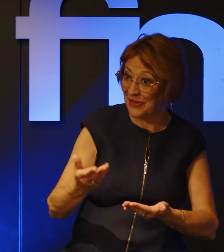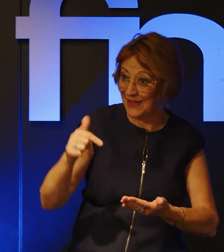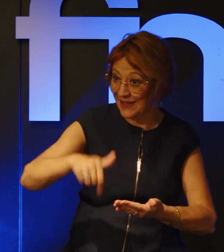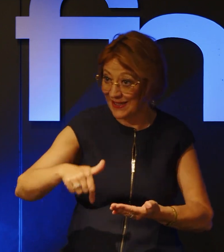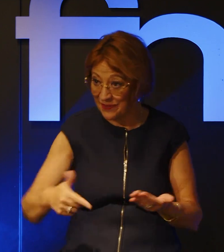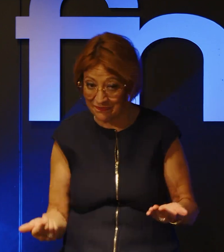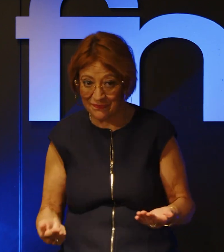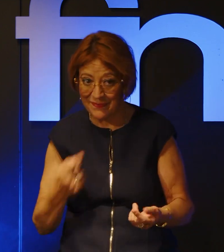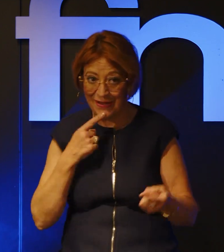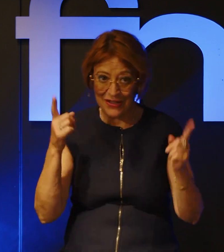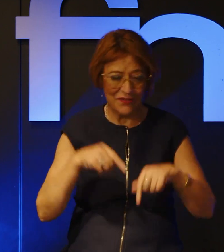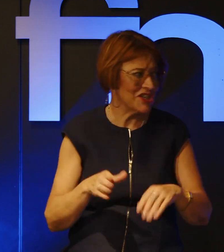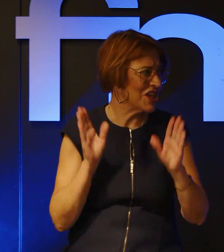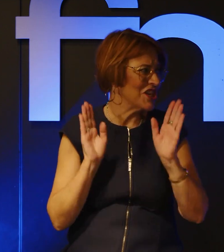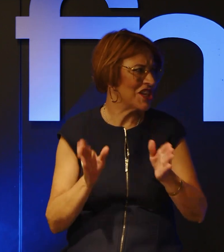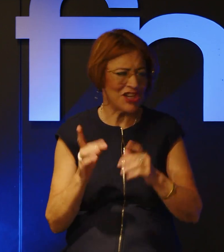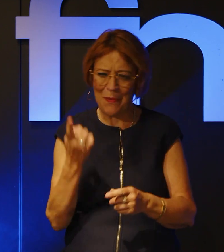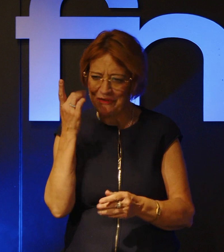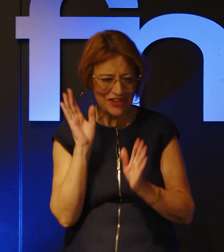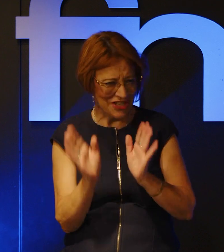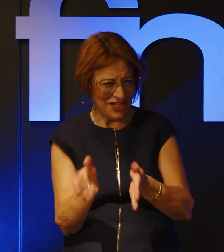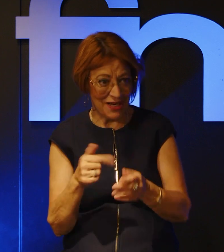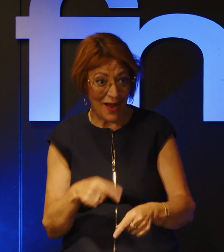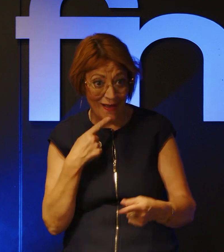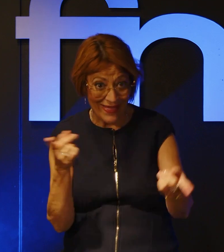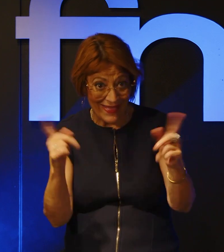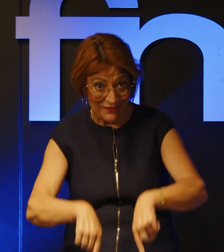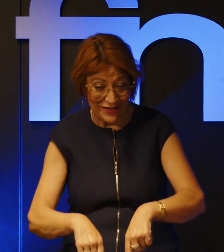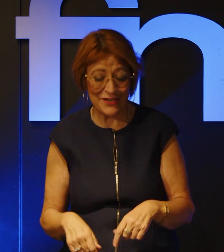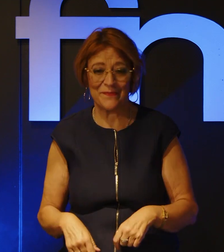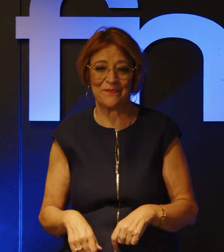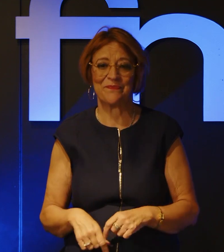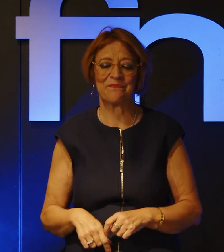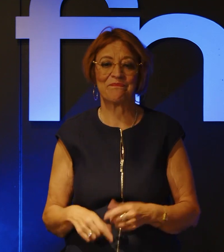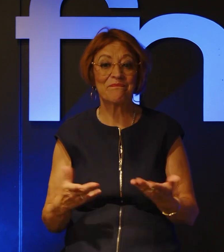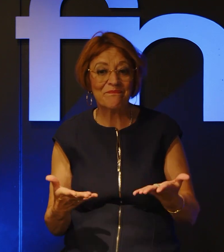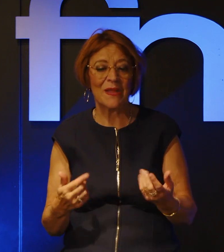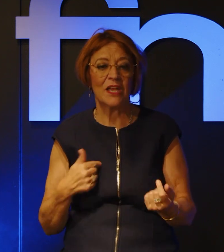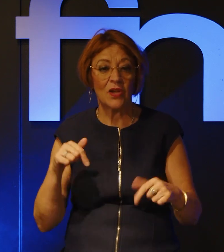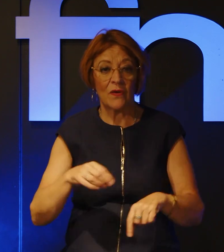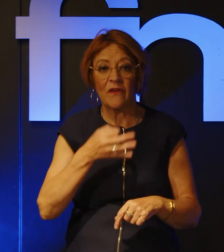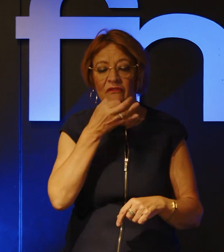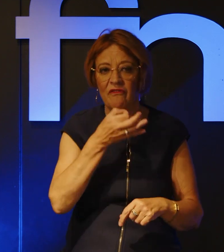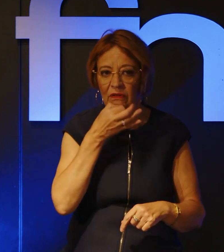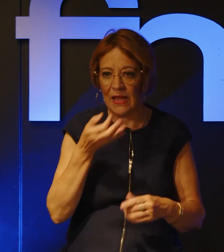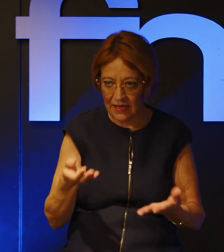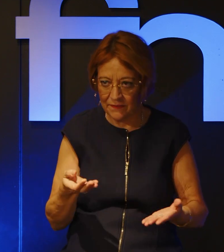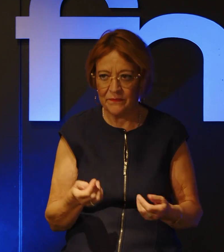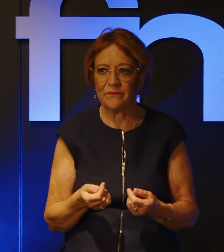e novamente já cá tive uma vez estou cá novamente Hum eu venho falar